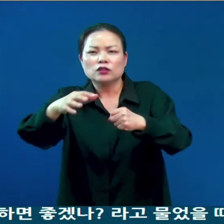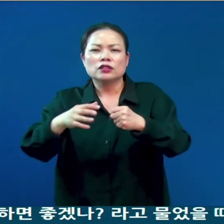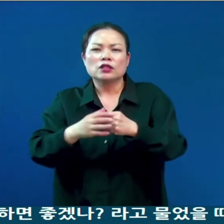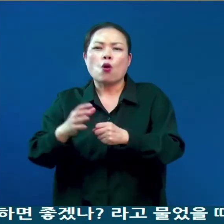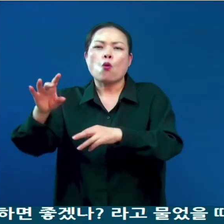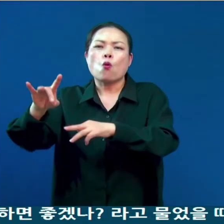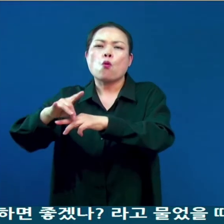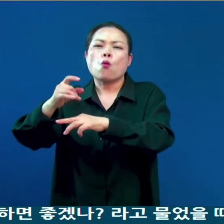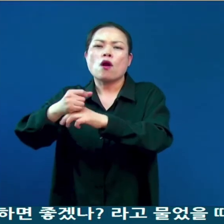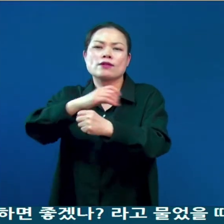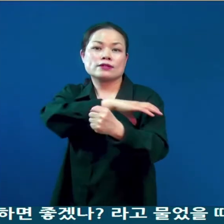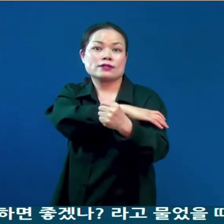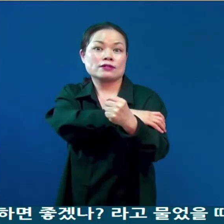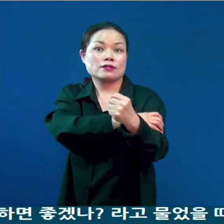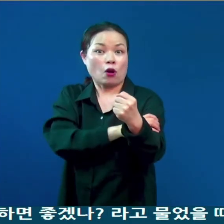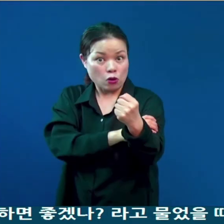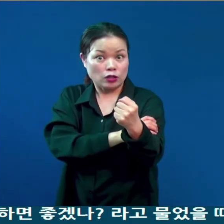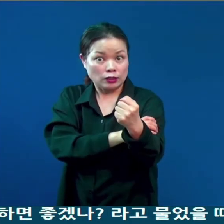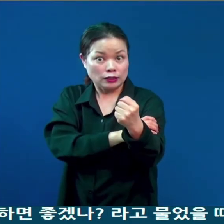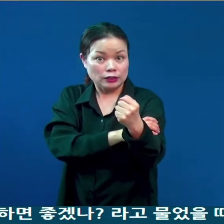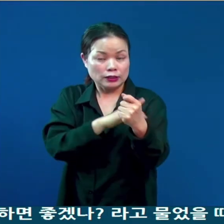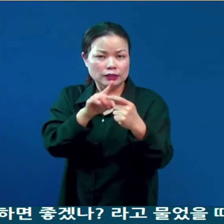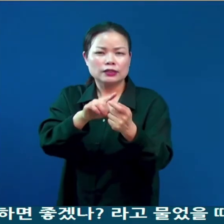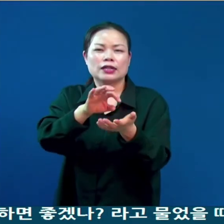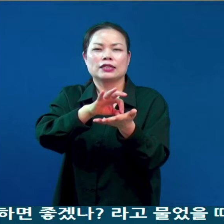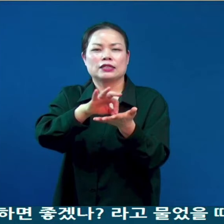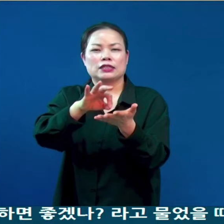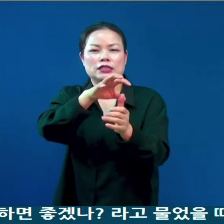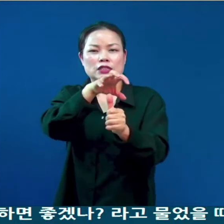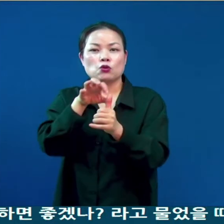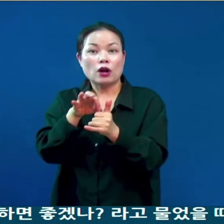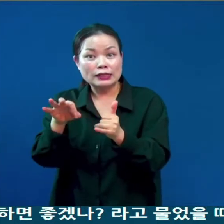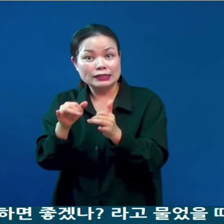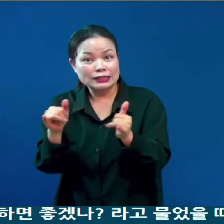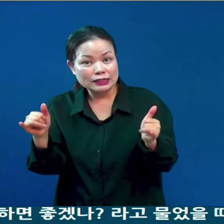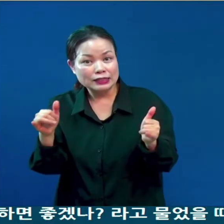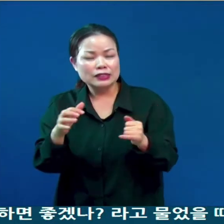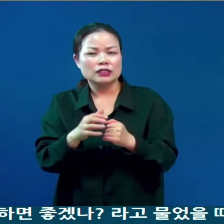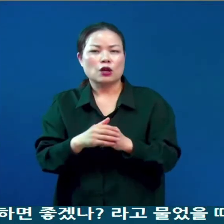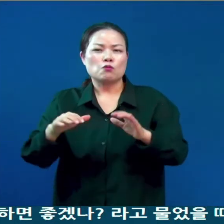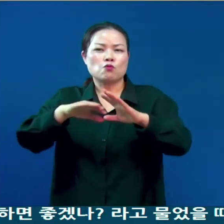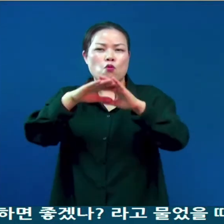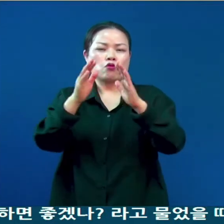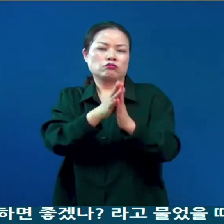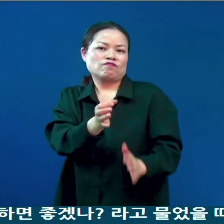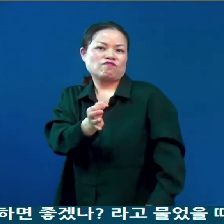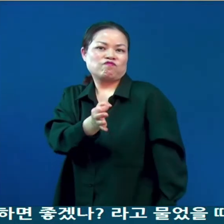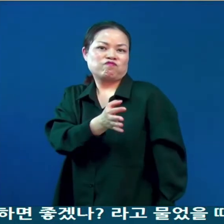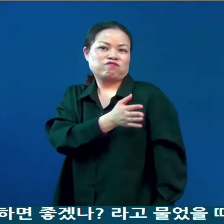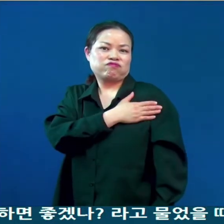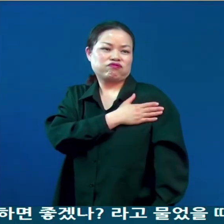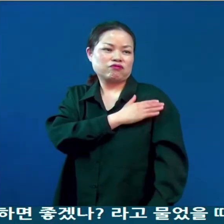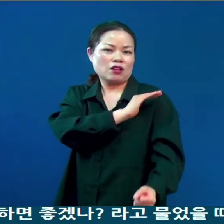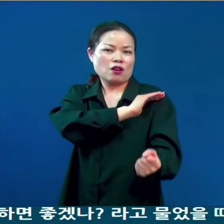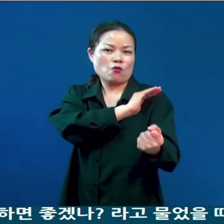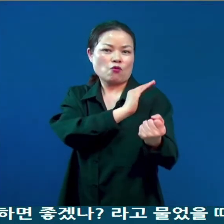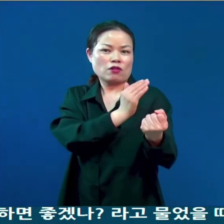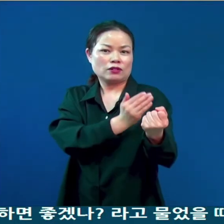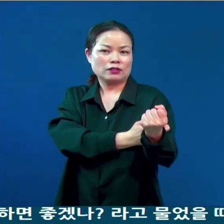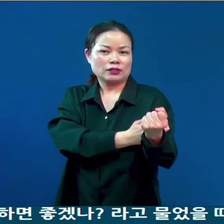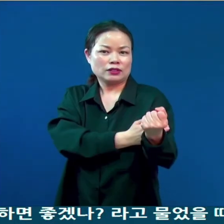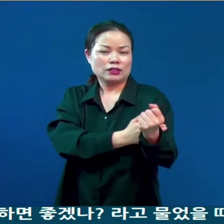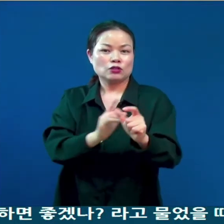곧 왕의 권력을 이야기했고 그것을 이용하는 사람은 바로 왕의 모든 부귀와 권세를 누리는